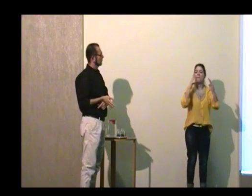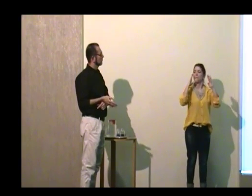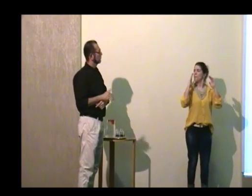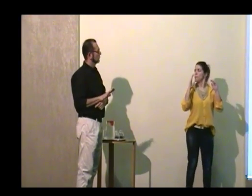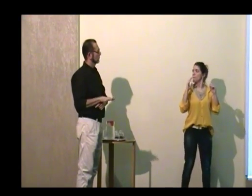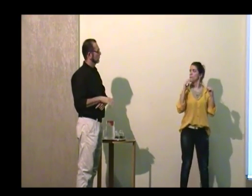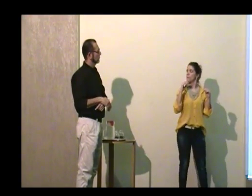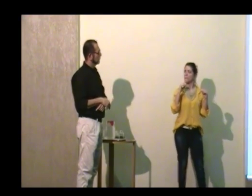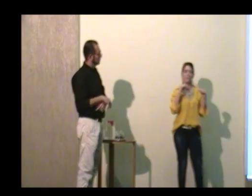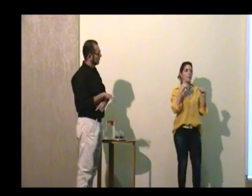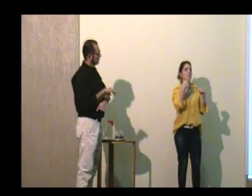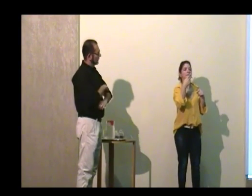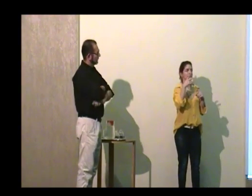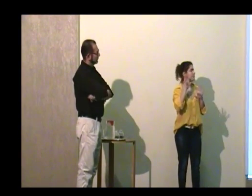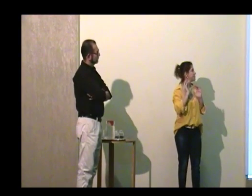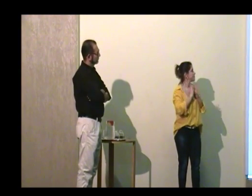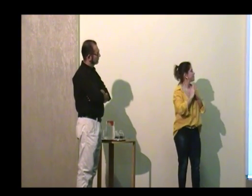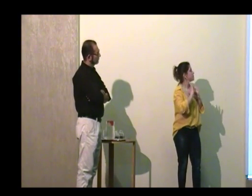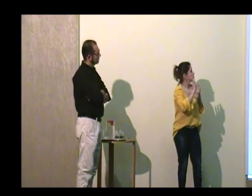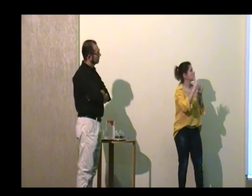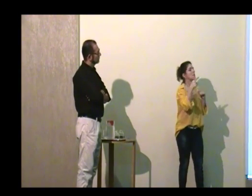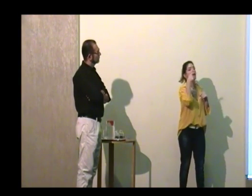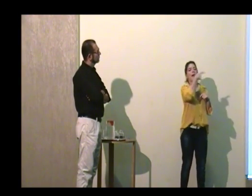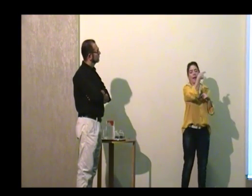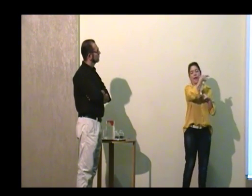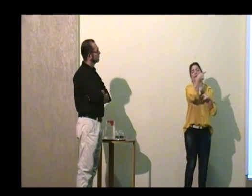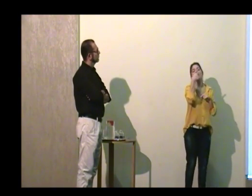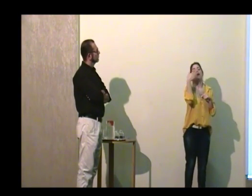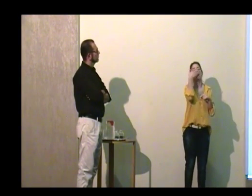Todos nós precisamos dela.